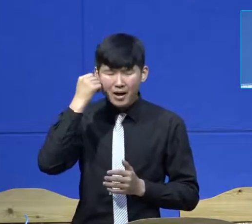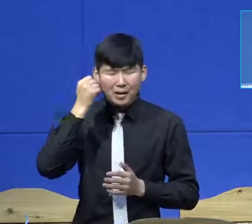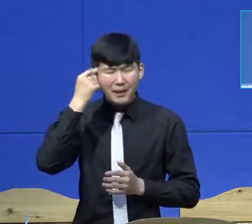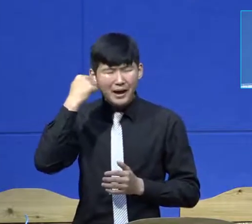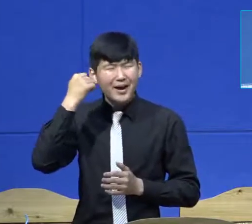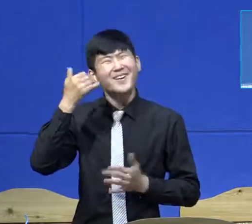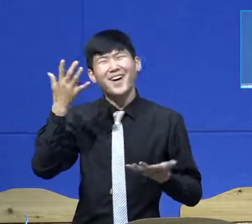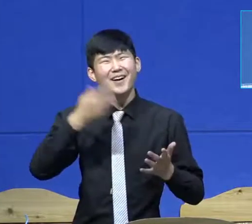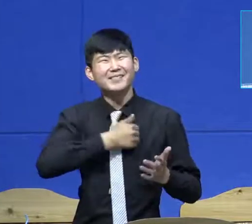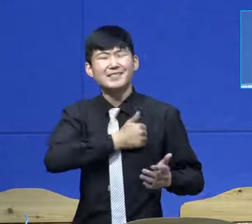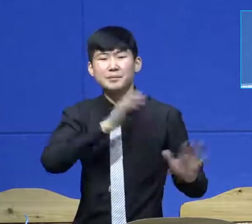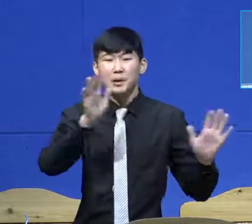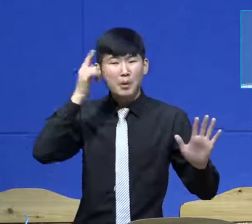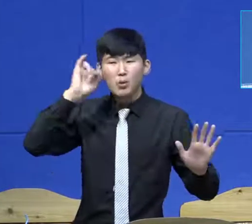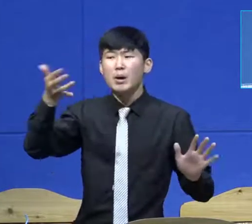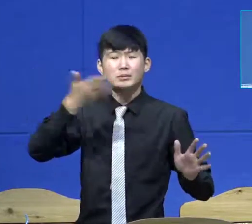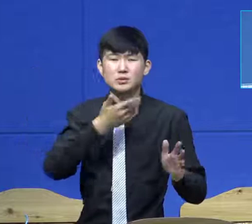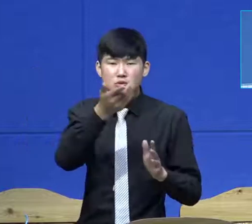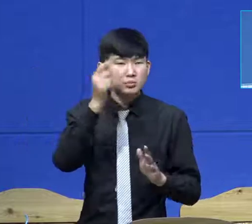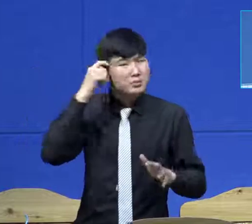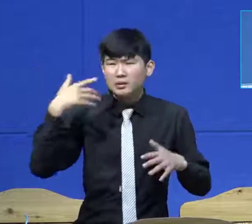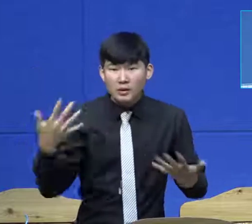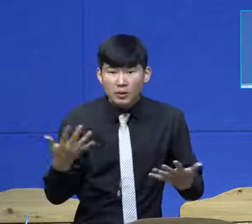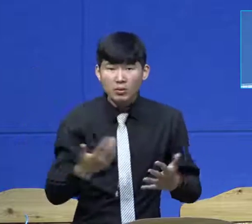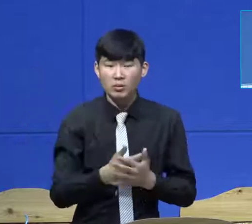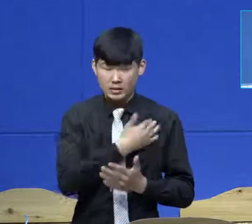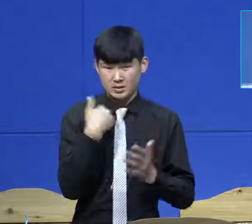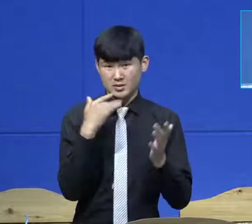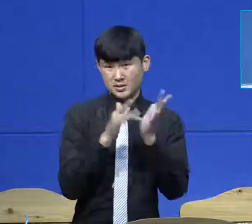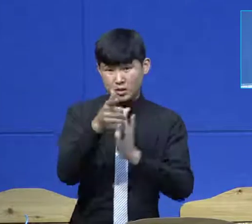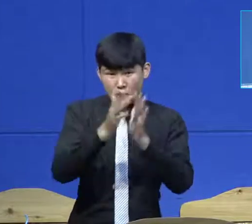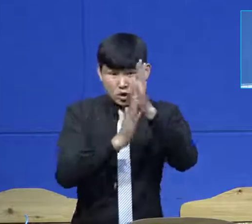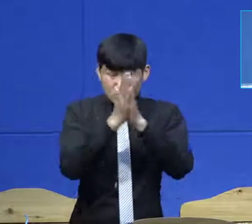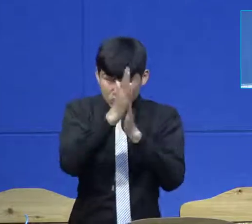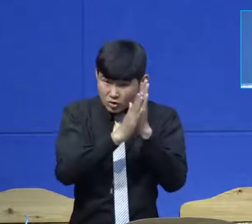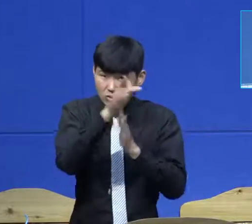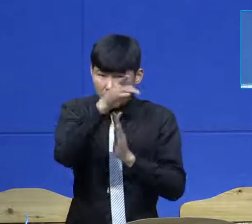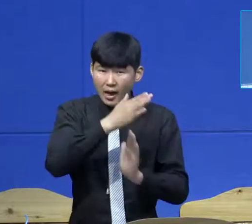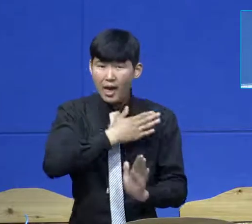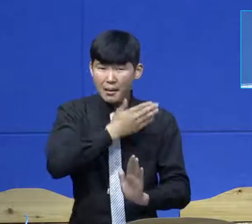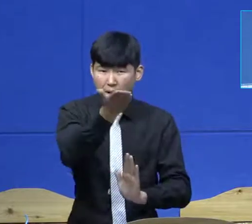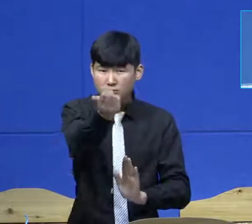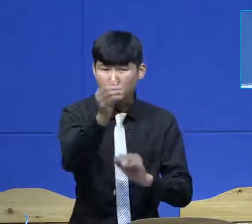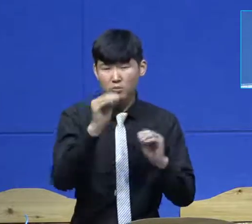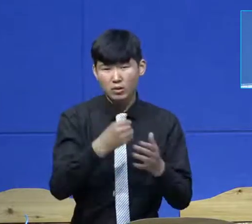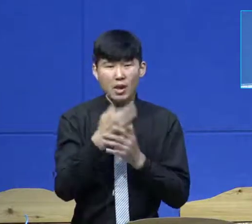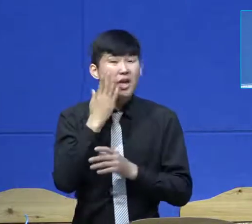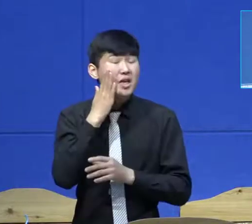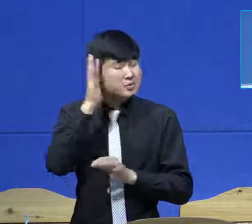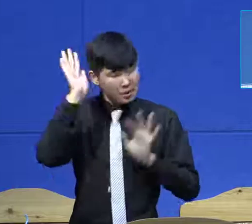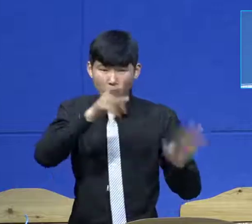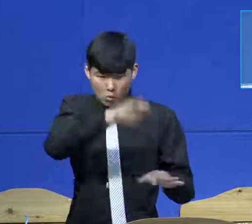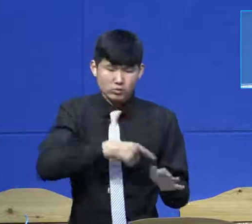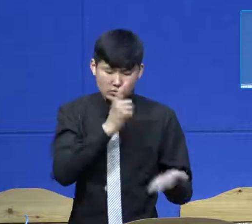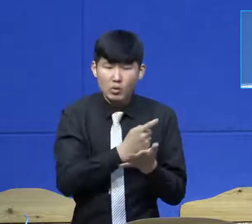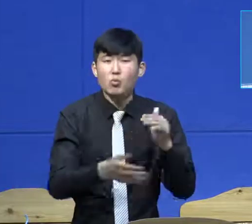мэднэ. Эзэн Есүс яг энэ шин амчин чамаас нэхэгдэн хизээл бол хизээ хүн өөх боломжтой